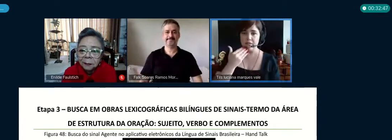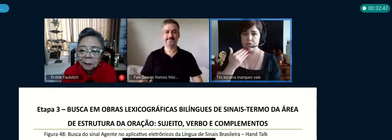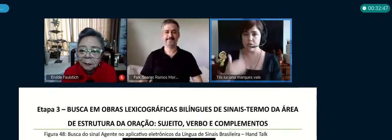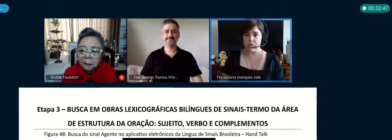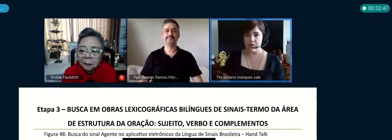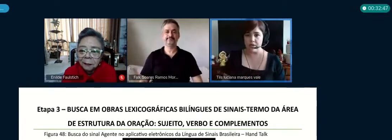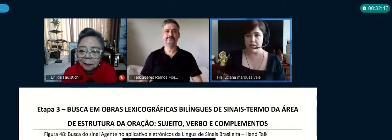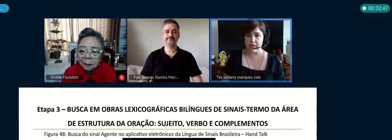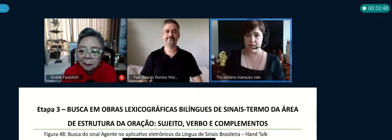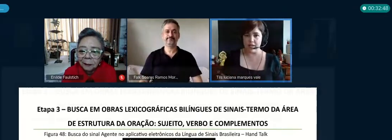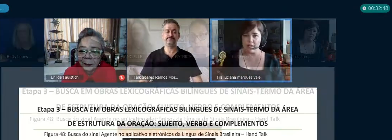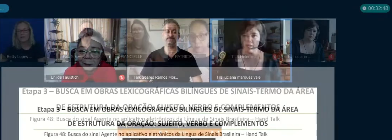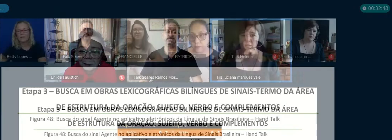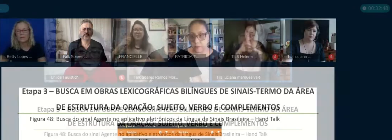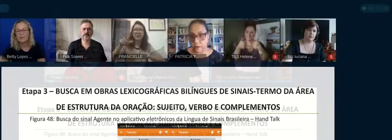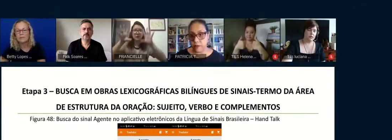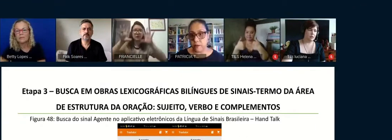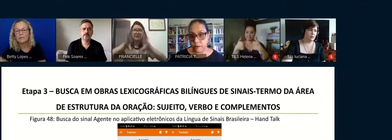Travou.